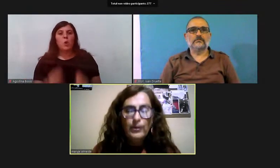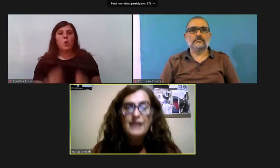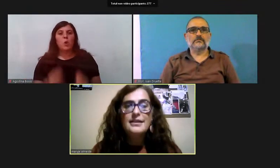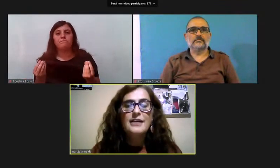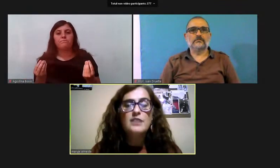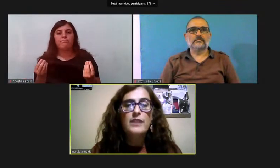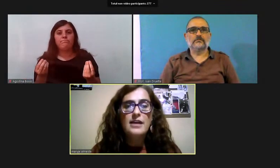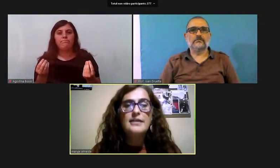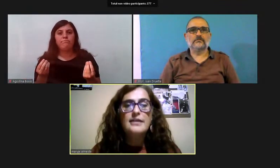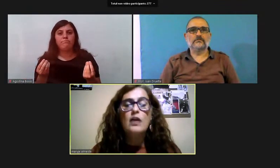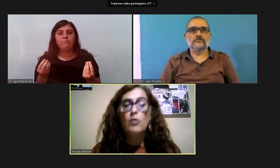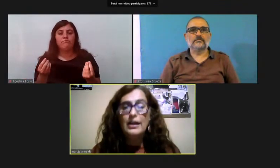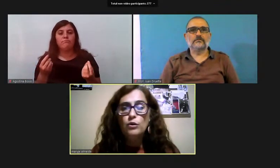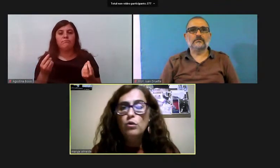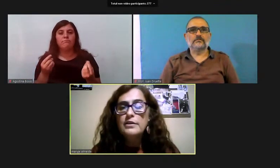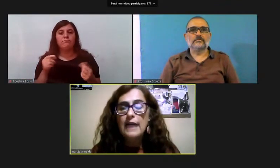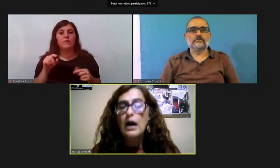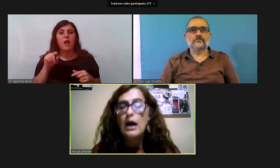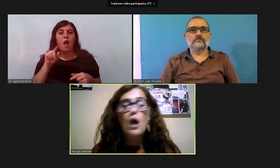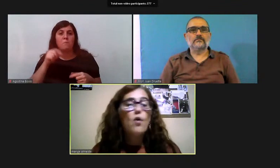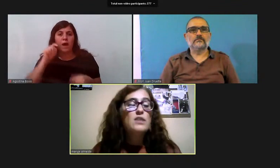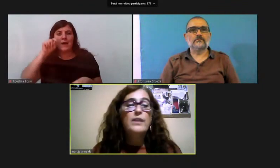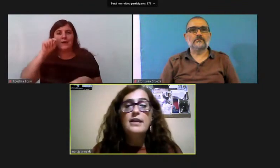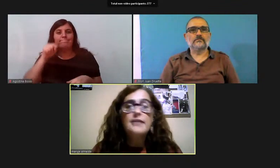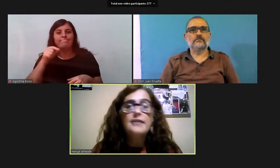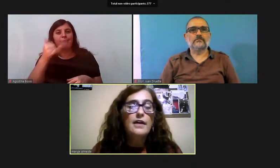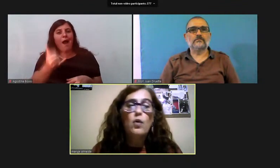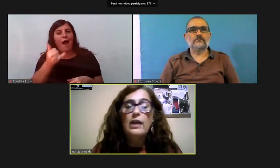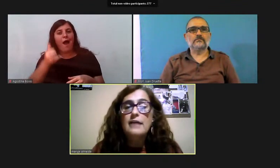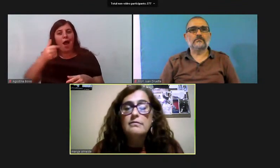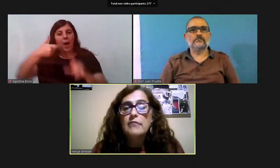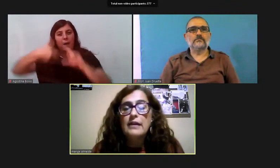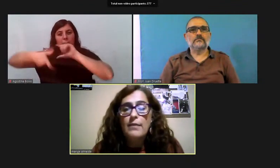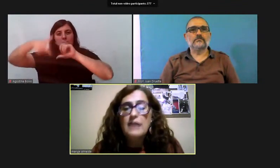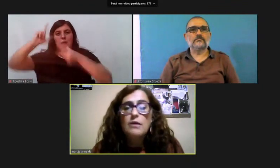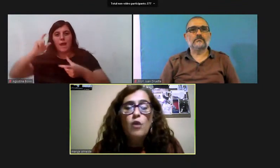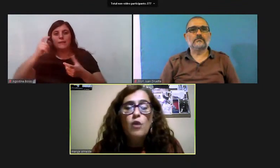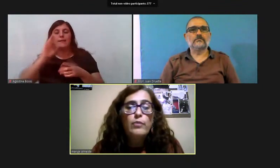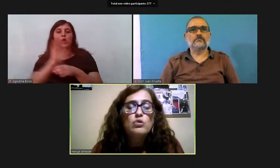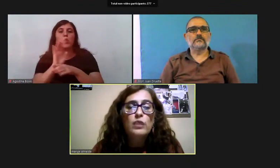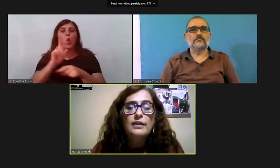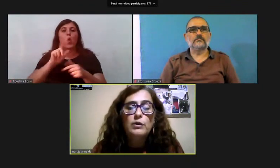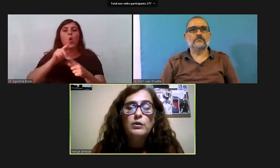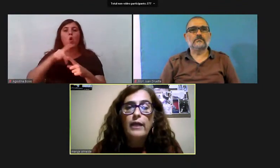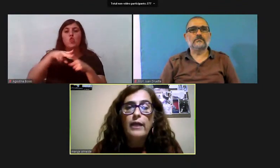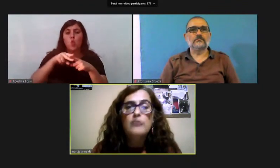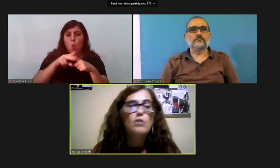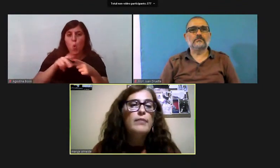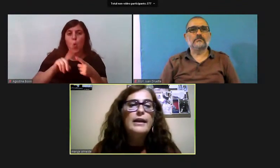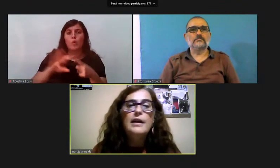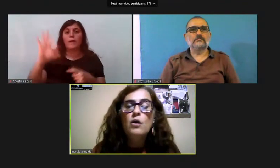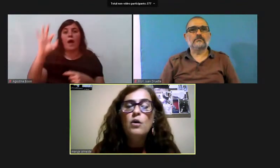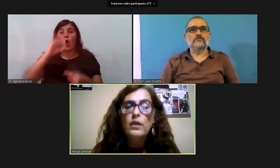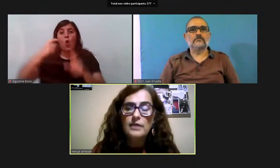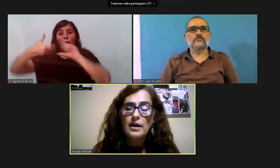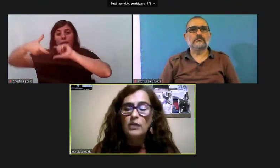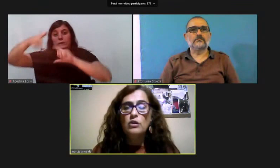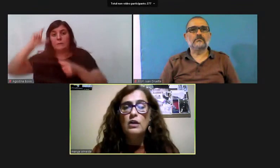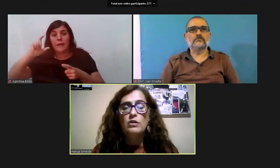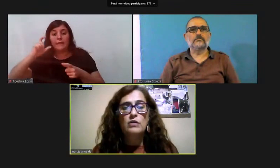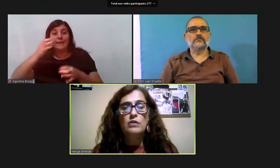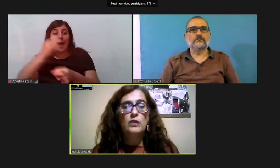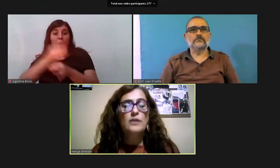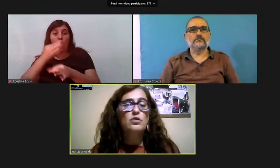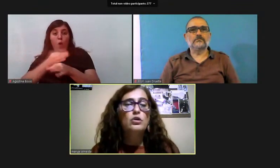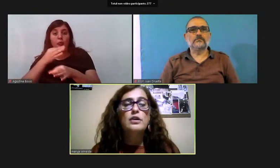que puedan existir experiencias como la TULSA o experiencias de escuelas que también hoy por suerte en nuestro país son bilingües, en donde